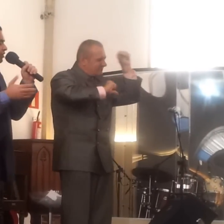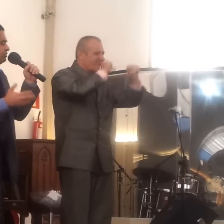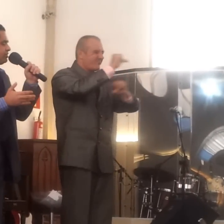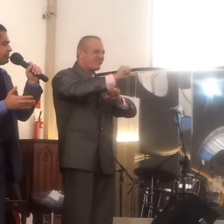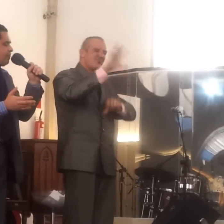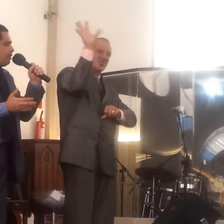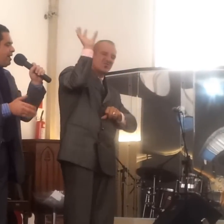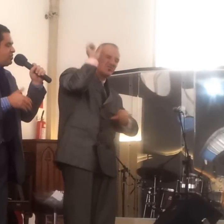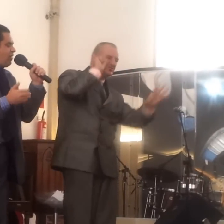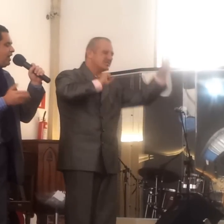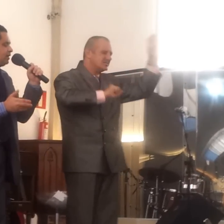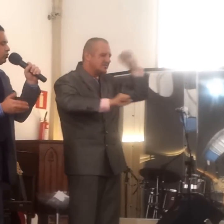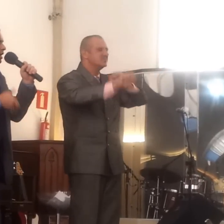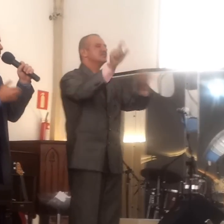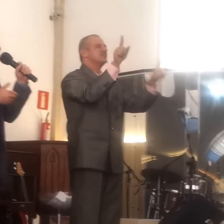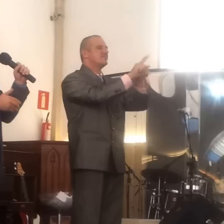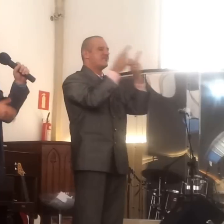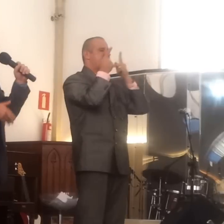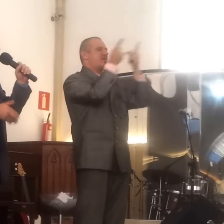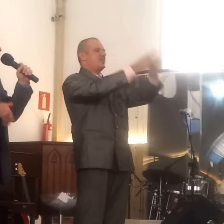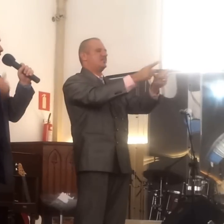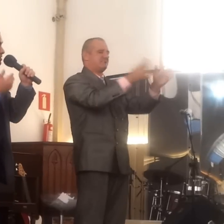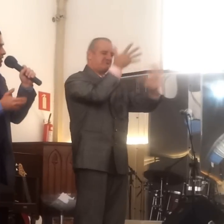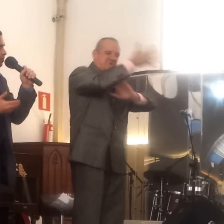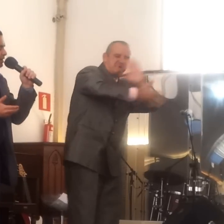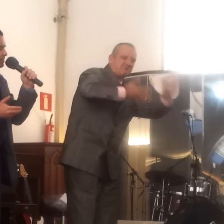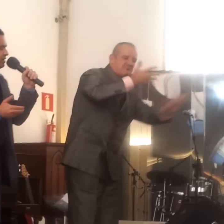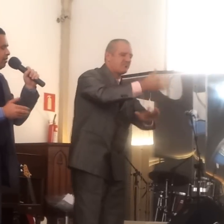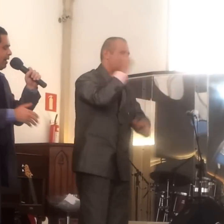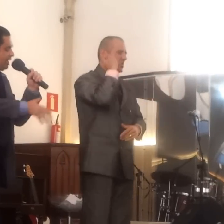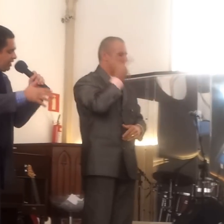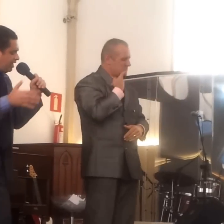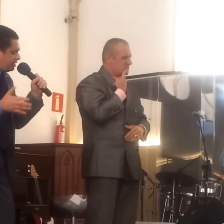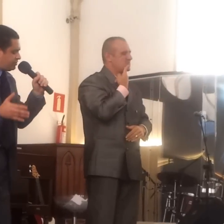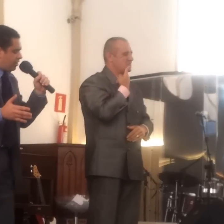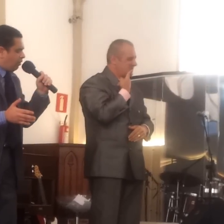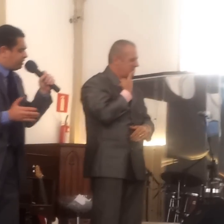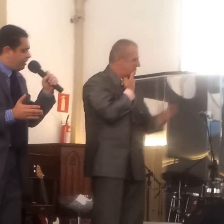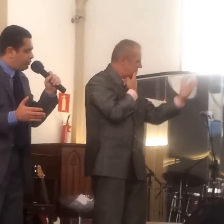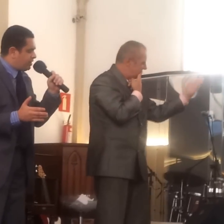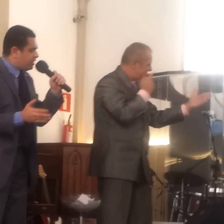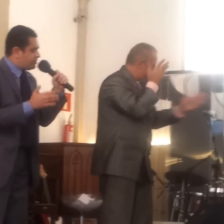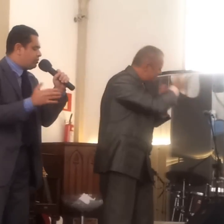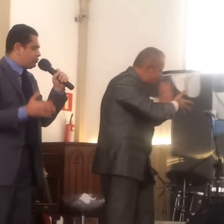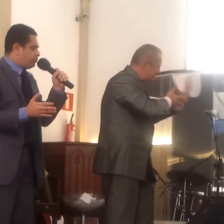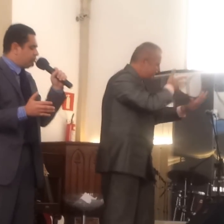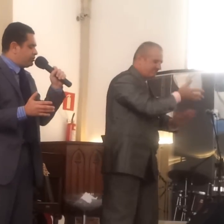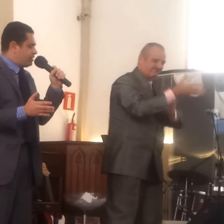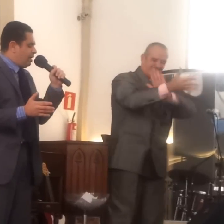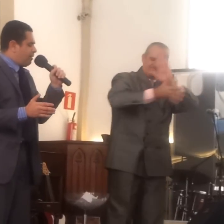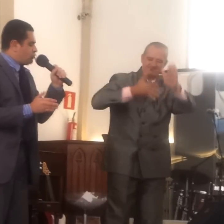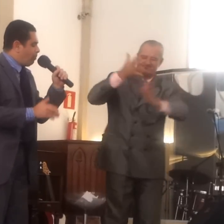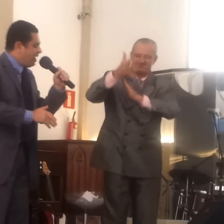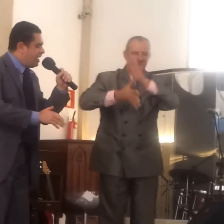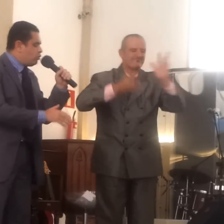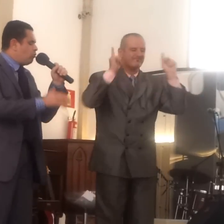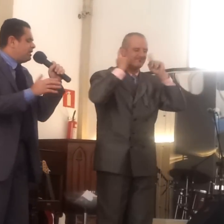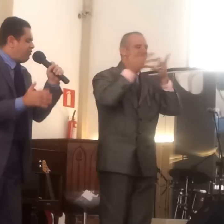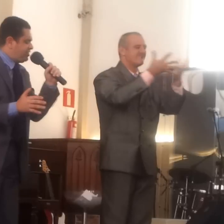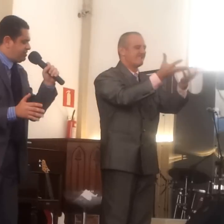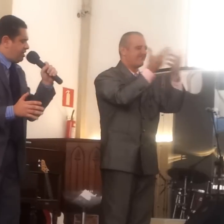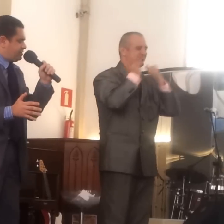aos ouvintes mas falando também com a internet das Libras para aqueles ó Deus que são surdos mas o